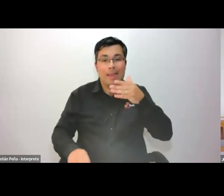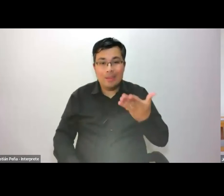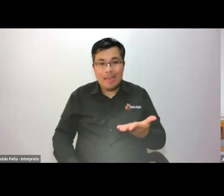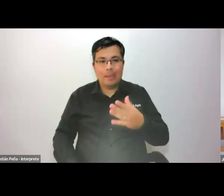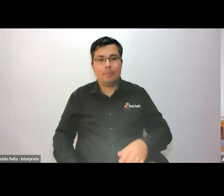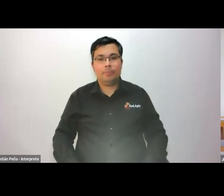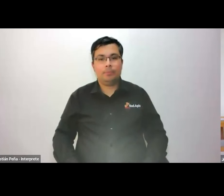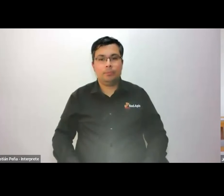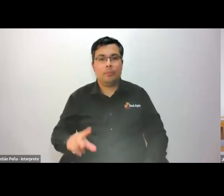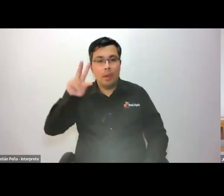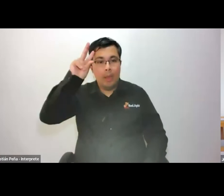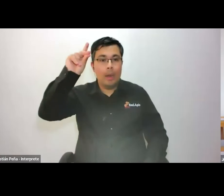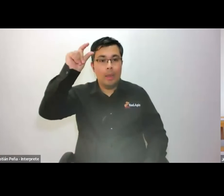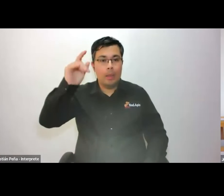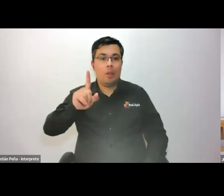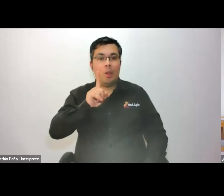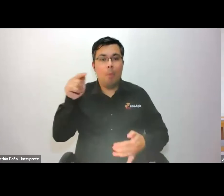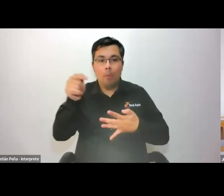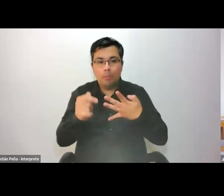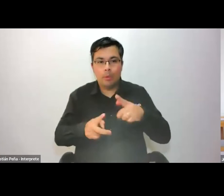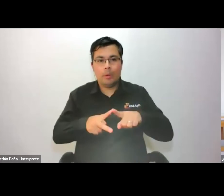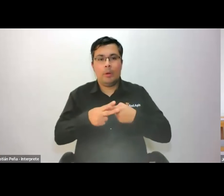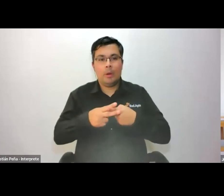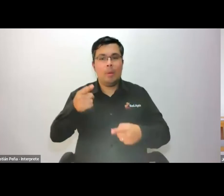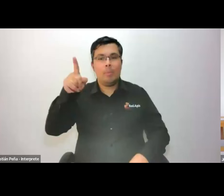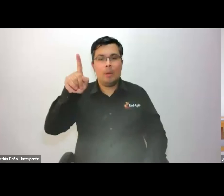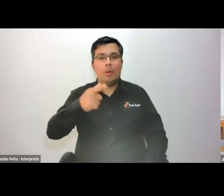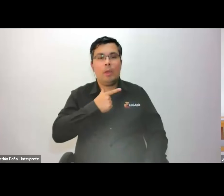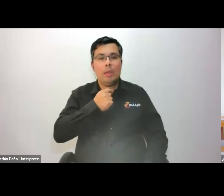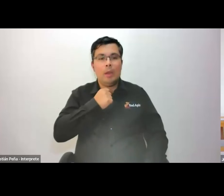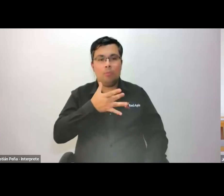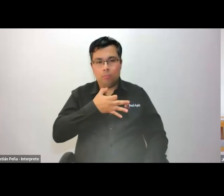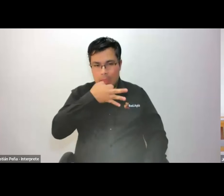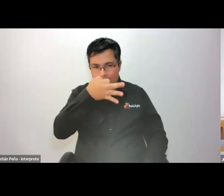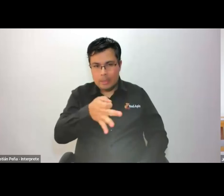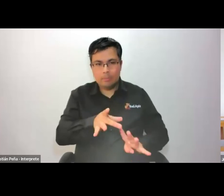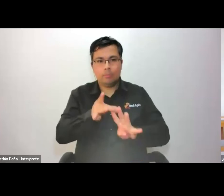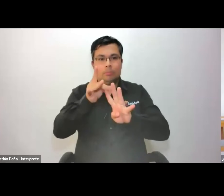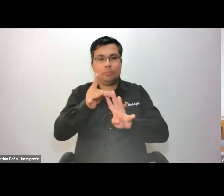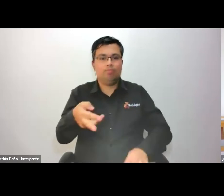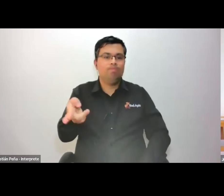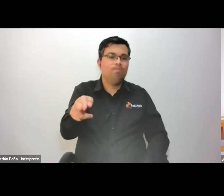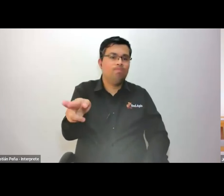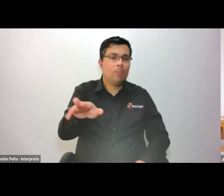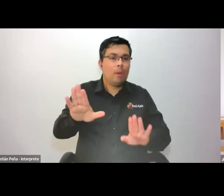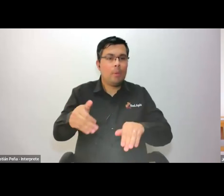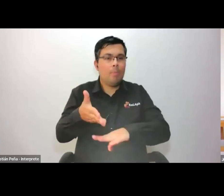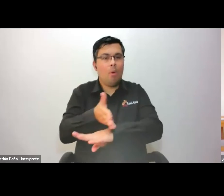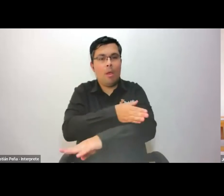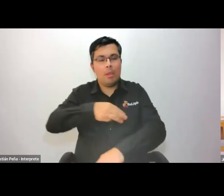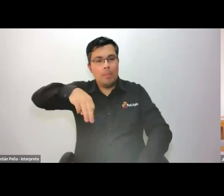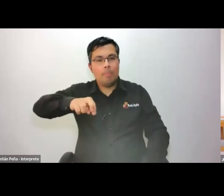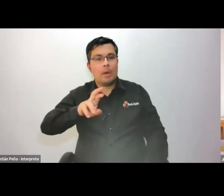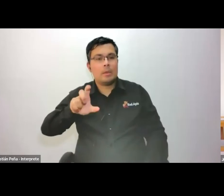que, por un lado, tenemos estas herramientas, pero voy a enfatizar y voy a ser muy majadero en esto, a propósito también de lo que comentaba Marcela,